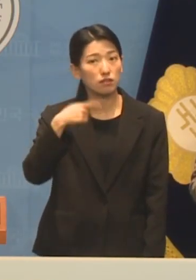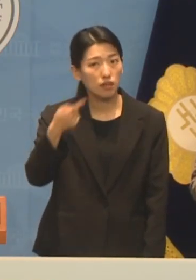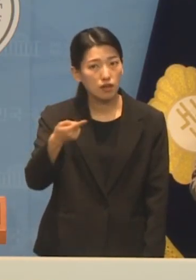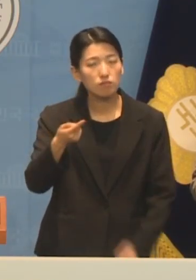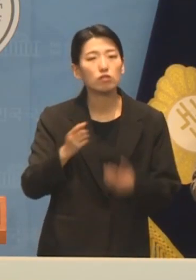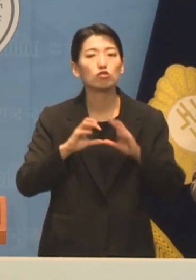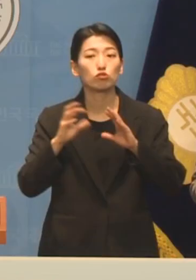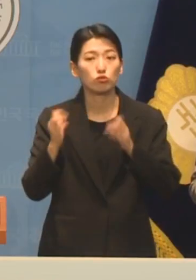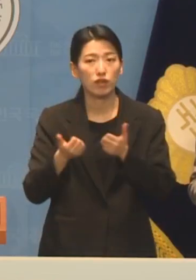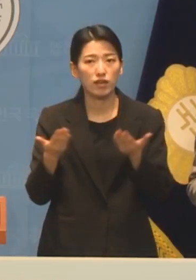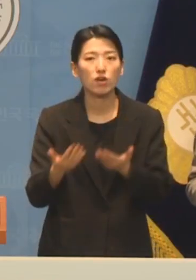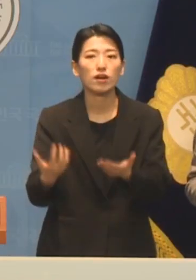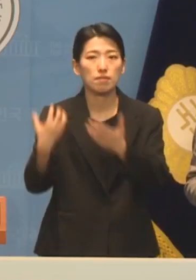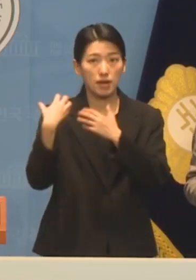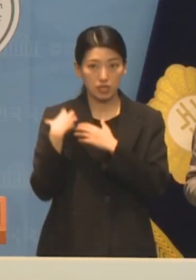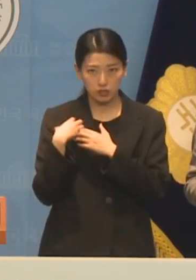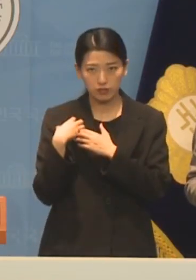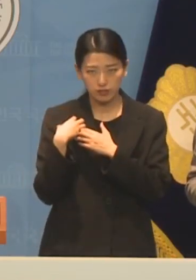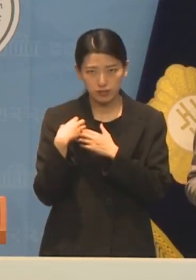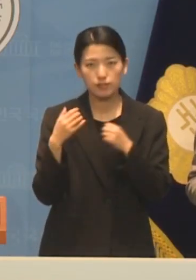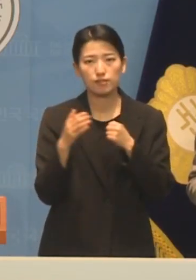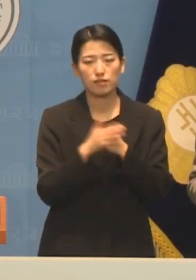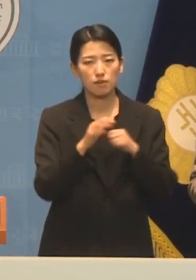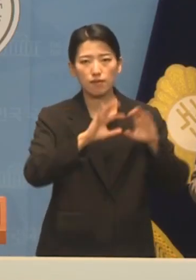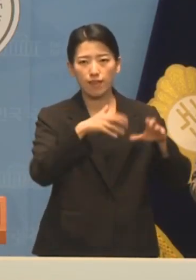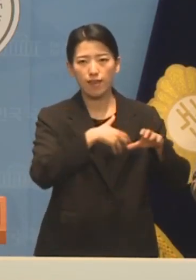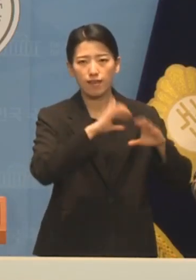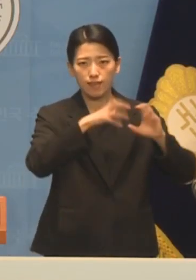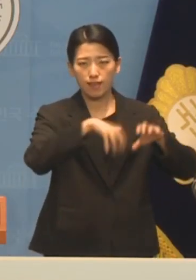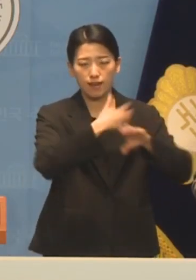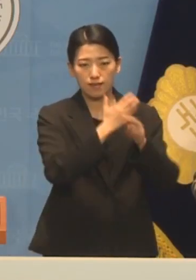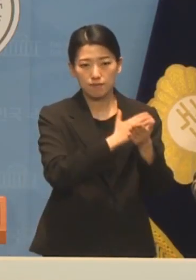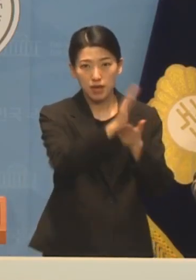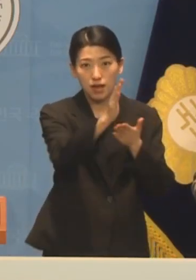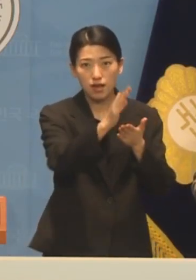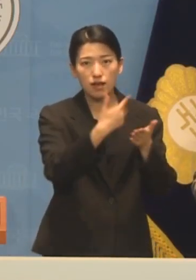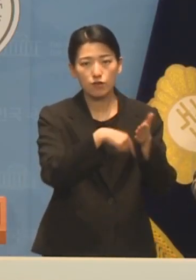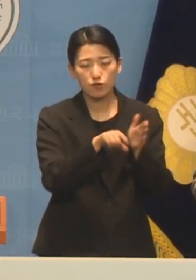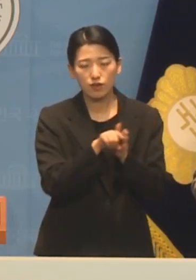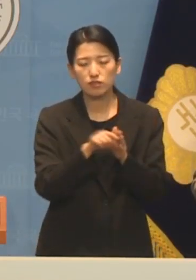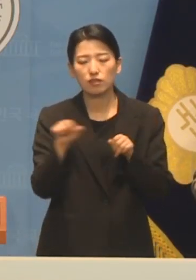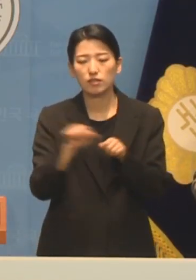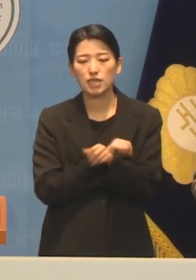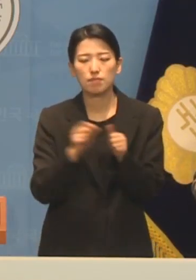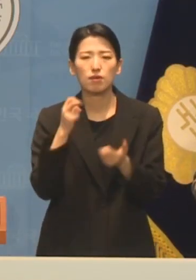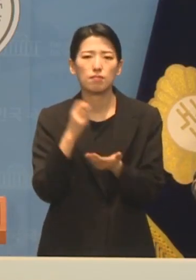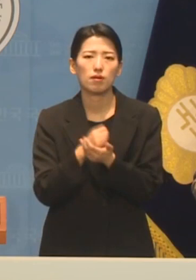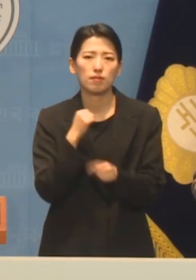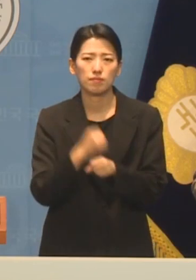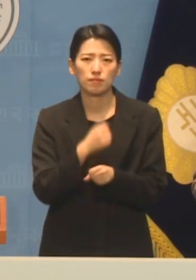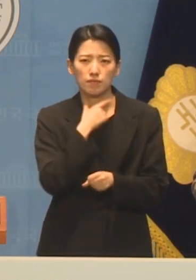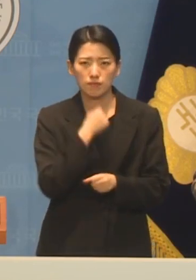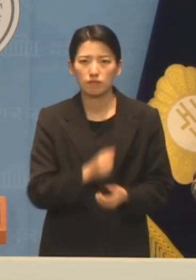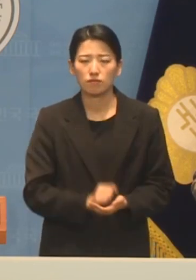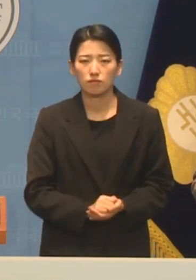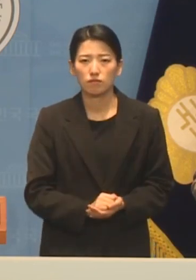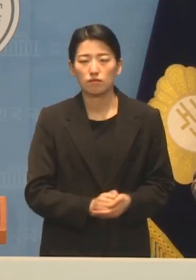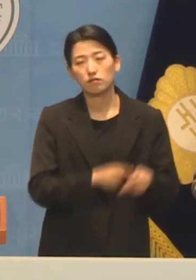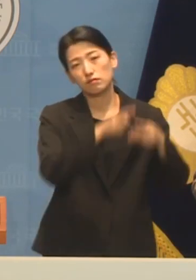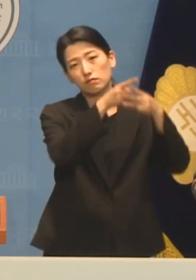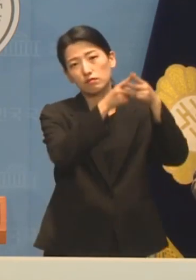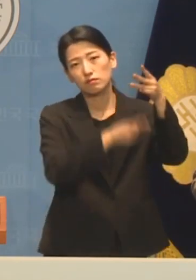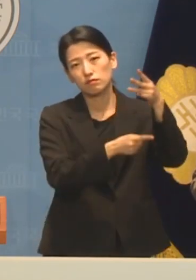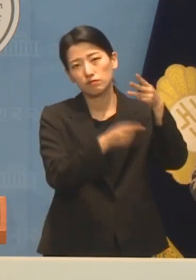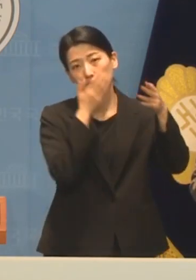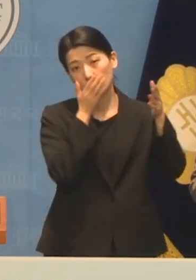위해 진보당은 내란 종식 특별법을 제정하고자 합니다. 이제 우리는 윤석열 및 내란